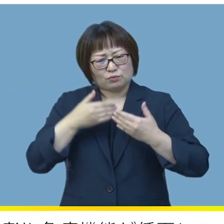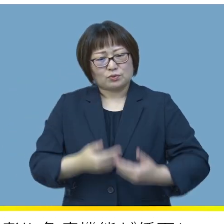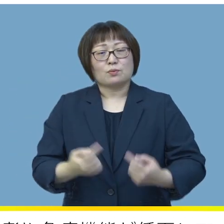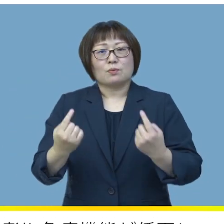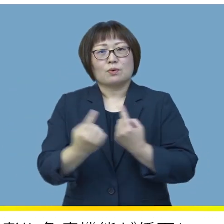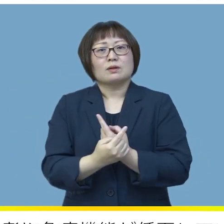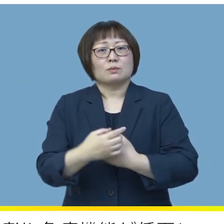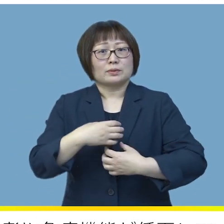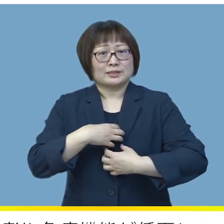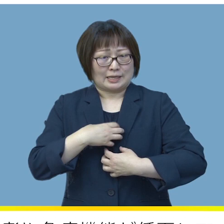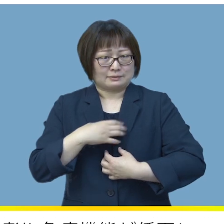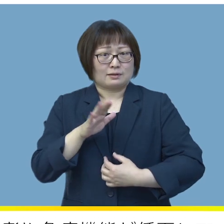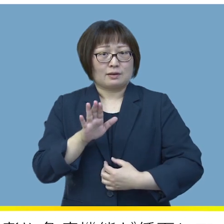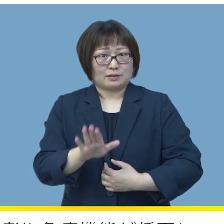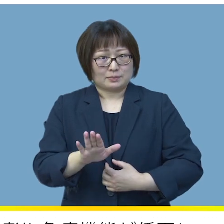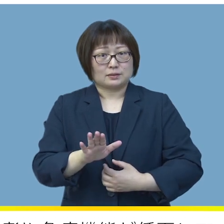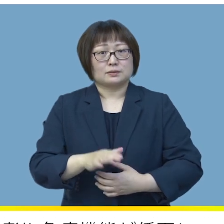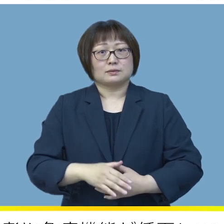あります